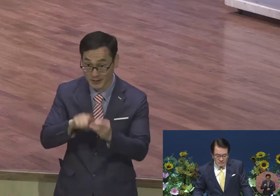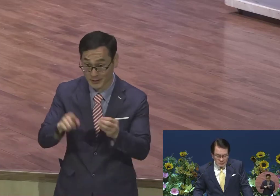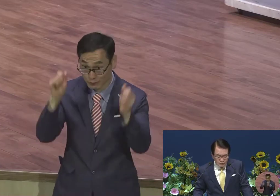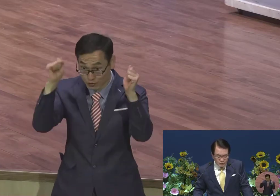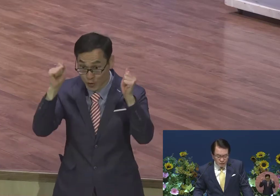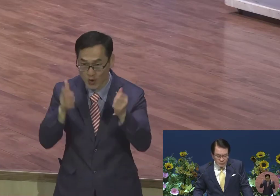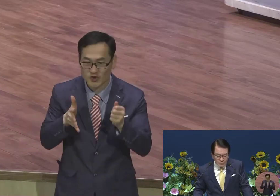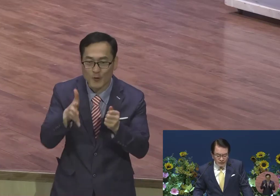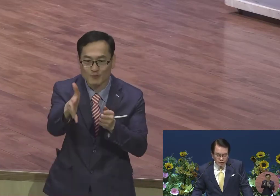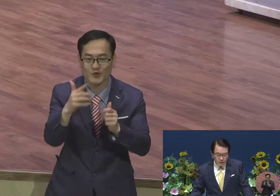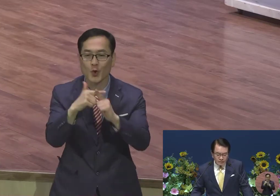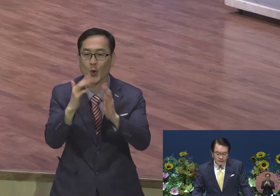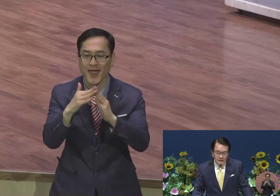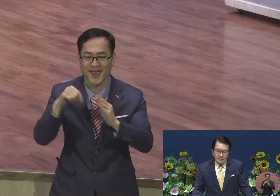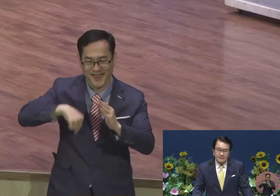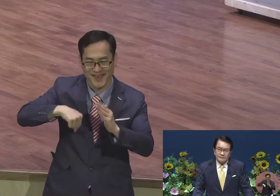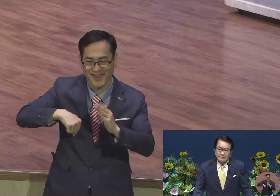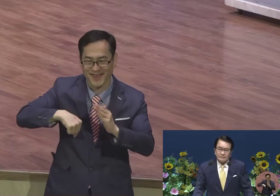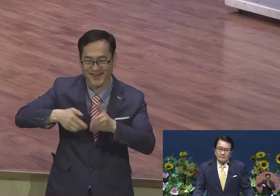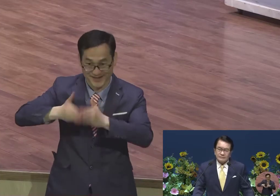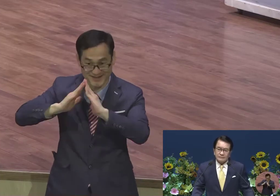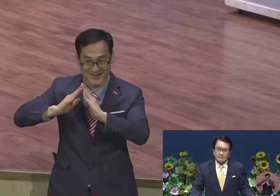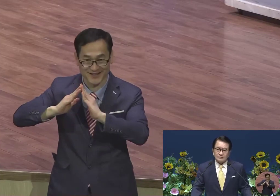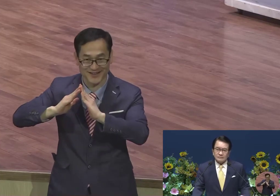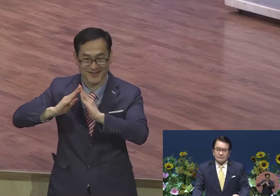이 무속인들이 왜 돌아옵니까